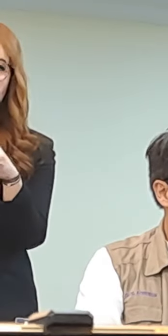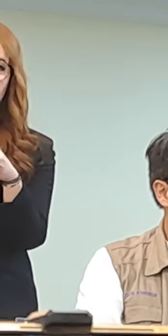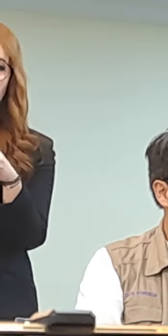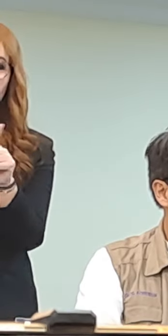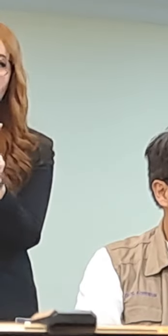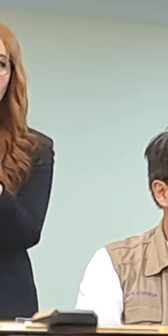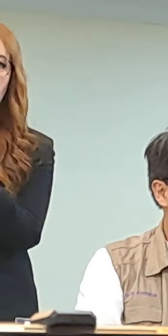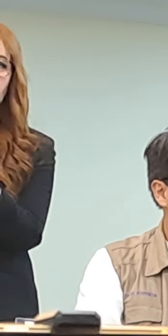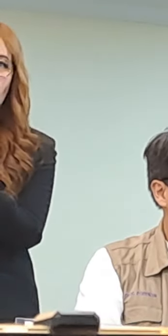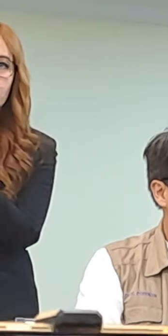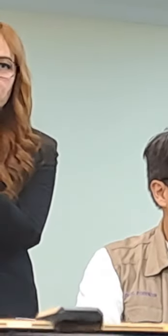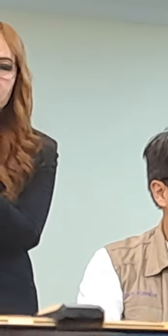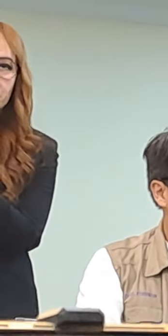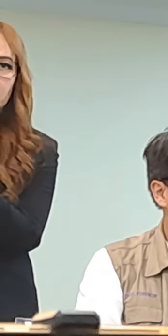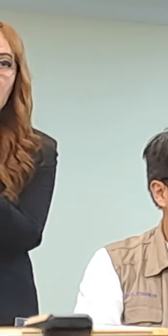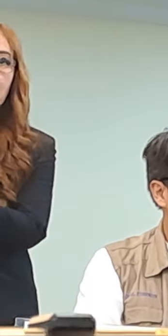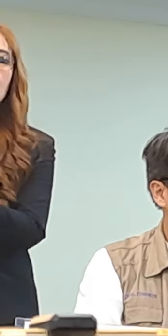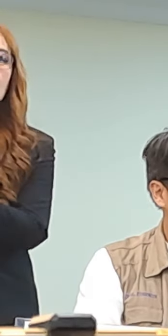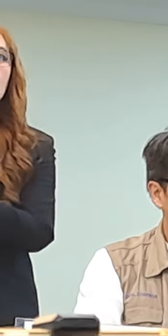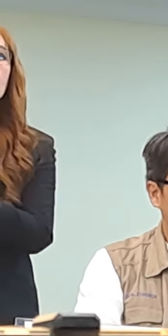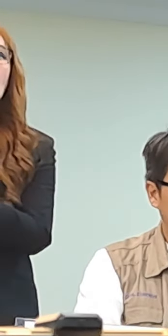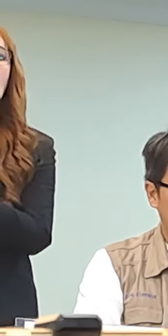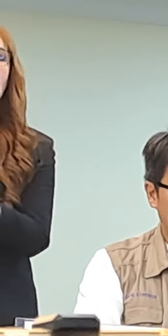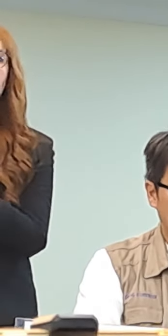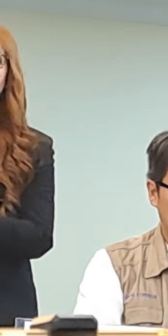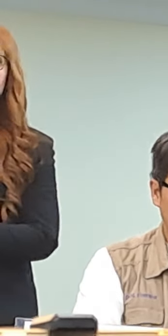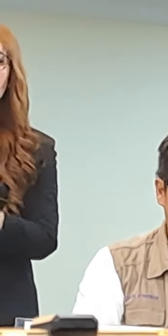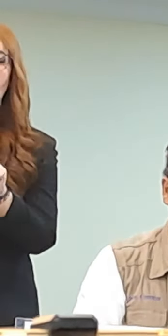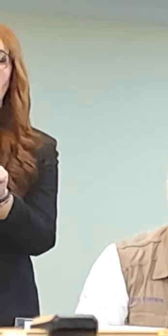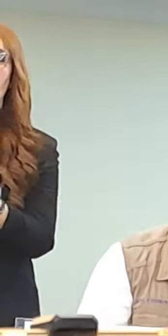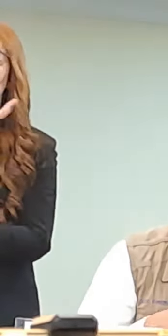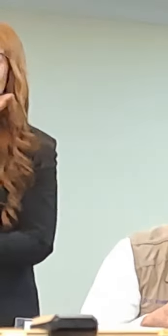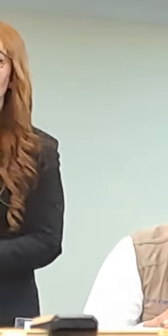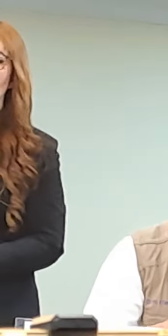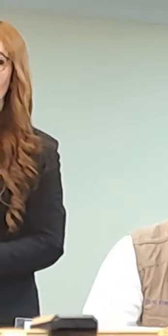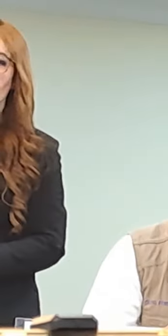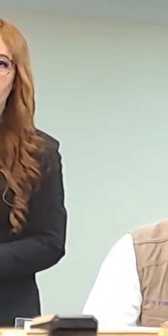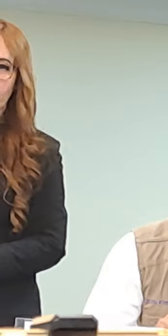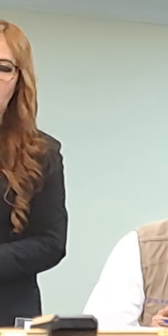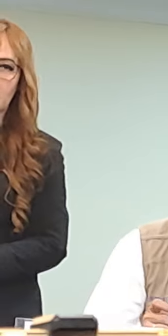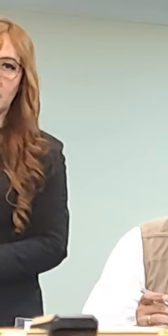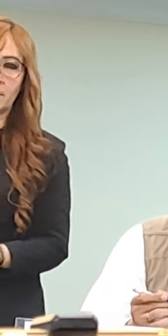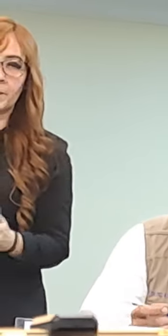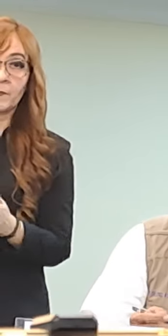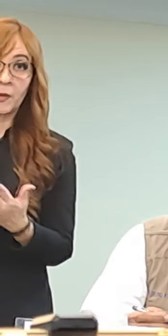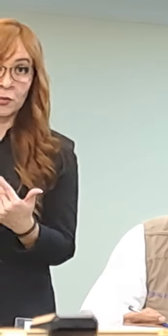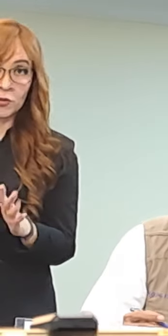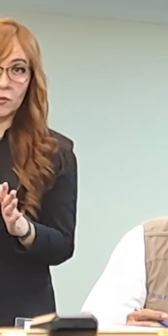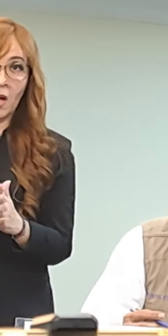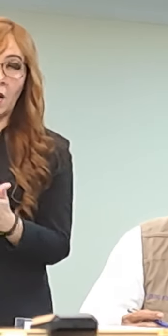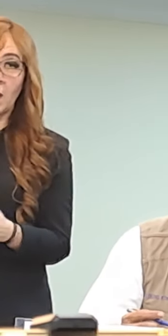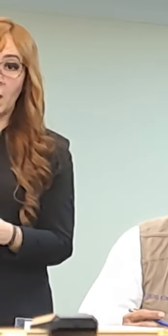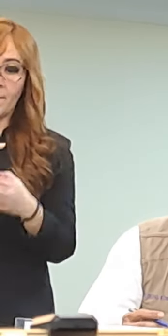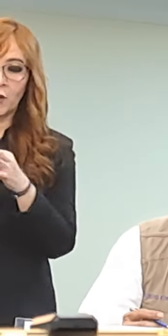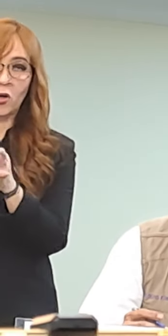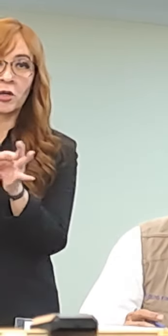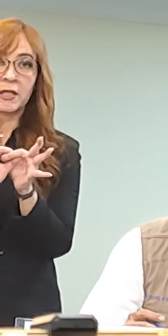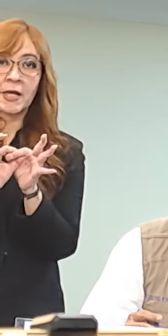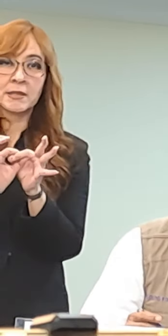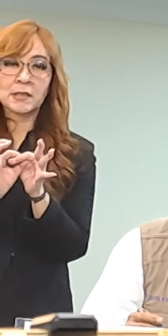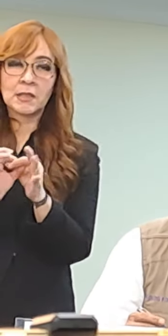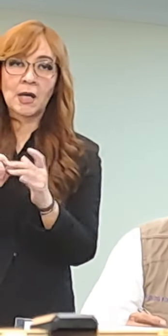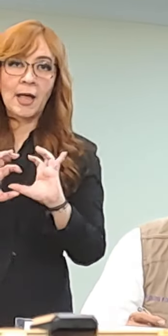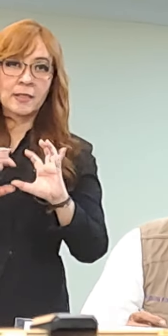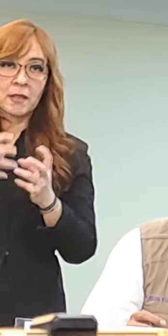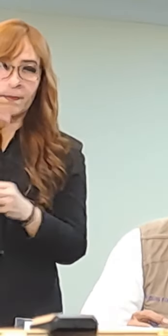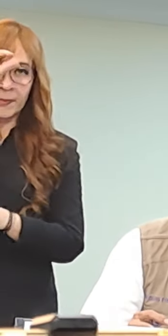Khalif Pramuditio itu pada tanggal 5 Februari 2024. Kemudian kami koordinasikan dengan pihak